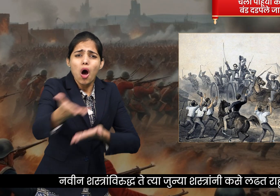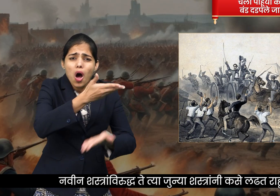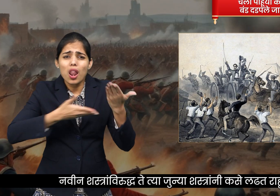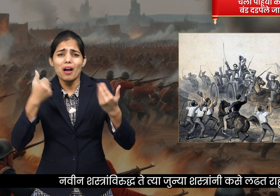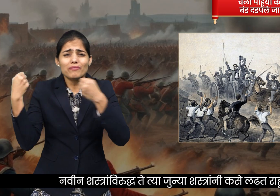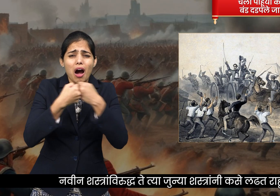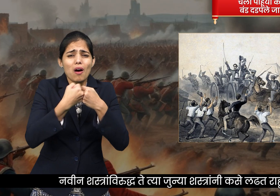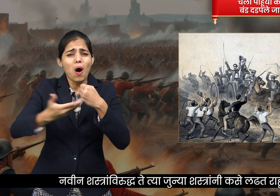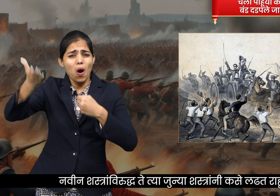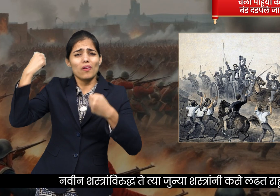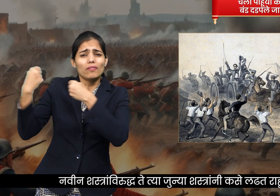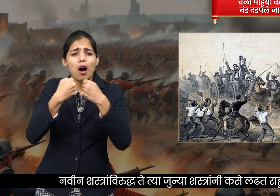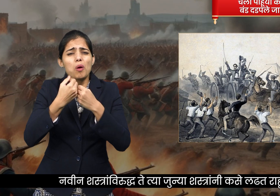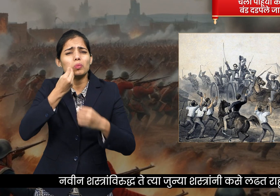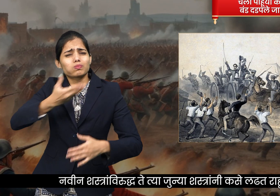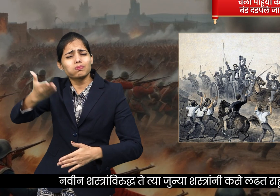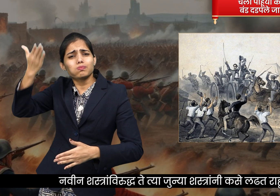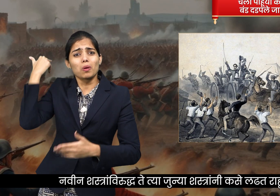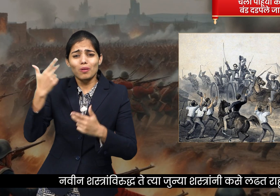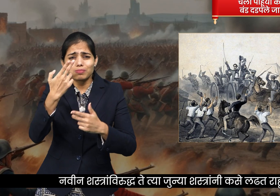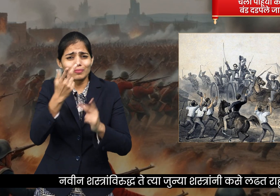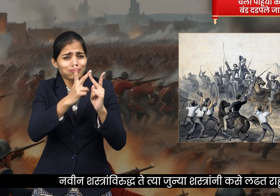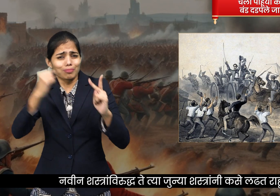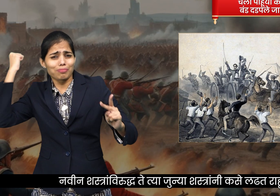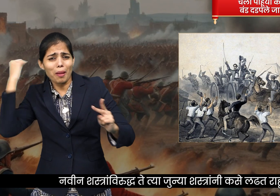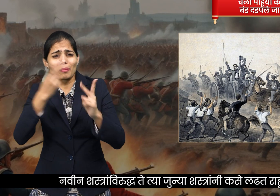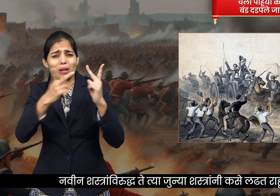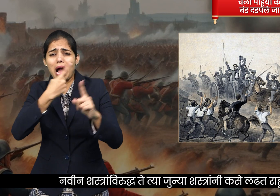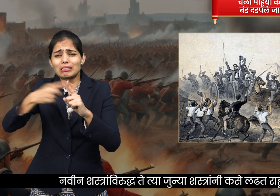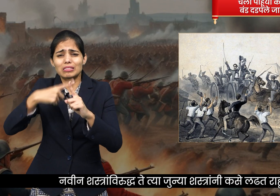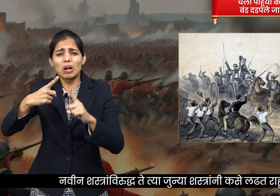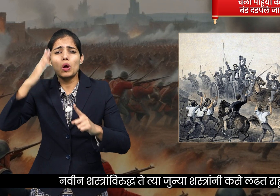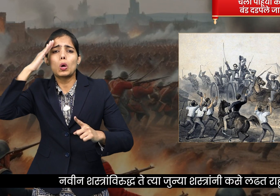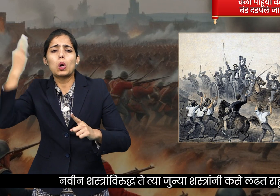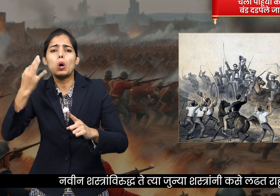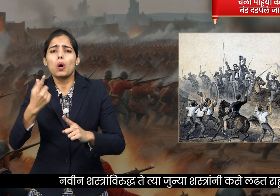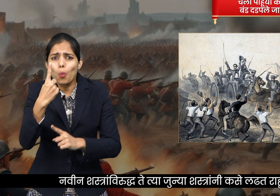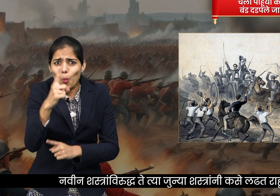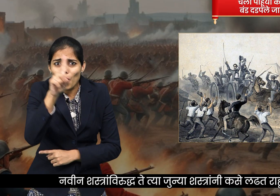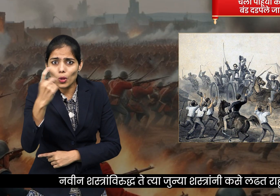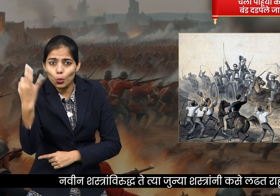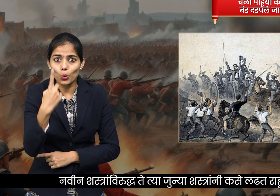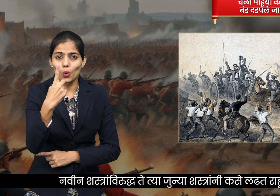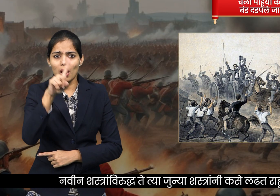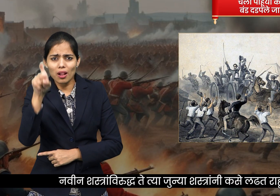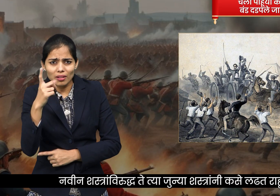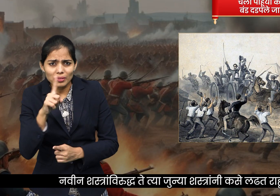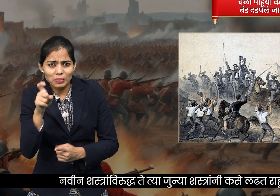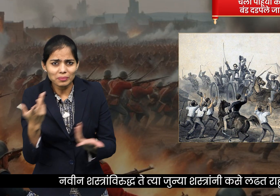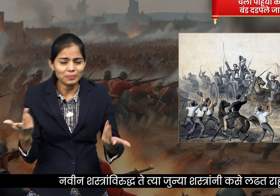नवीन शस्त्राविरुद्ध ते त्या जुन्या शस्त्रांनी कसे लढत राहू शकत होता.